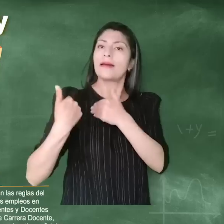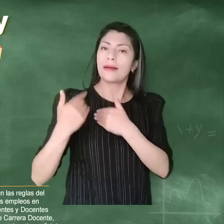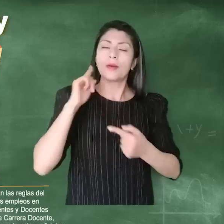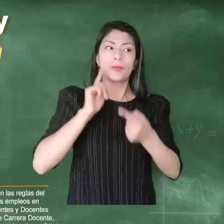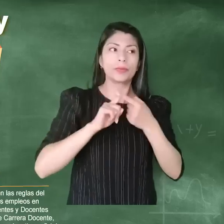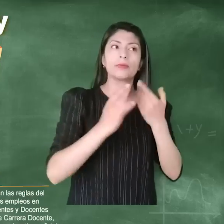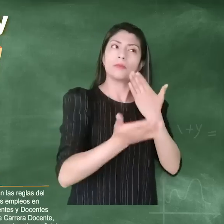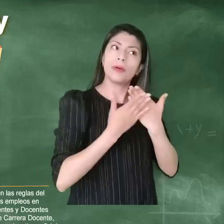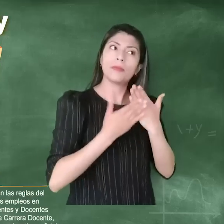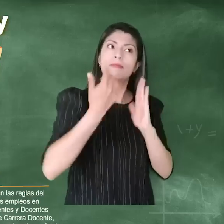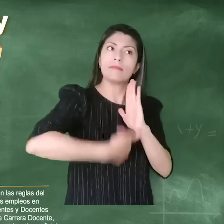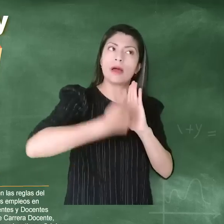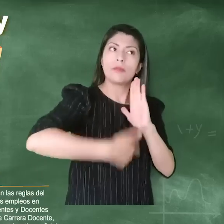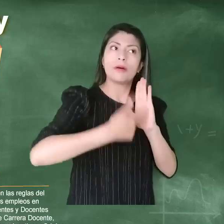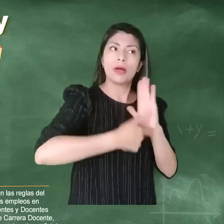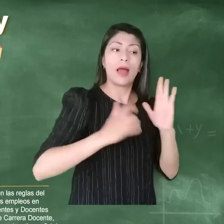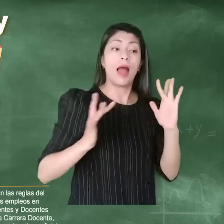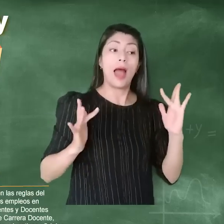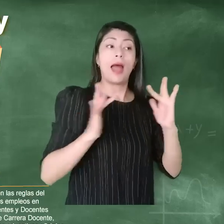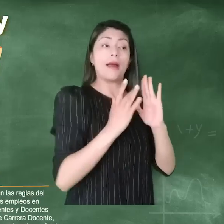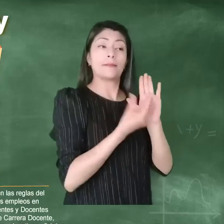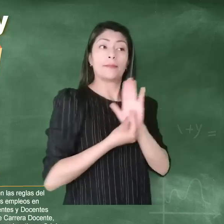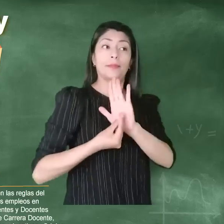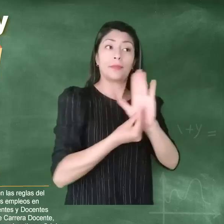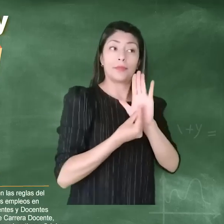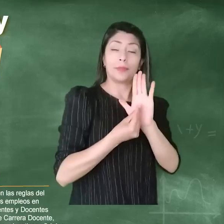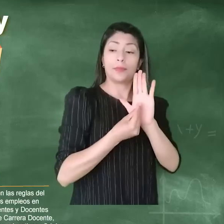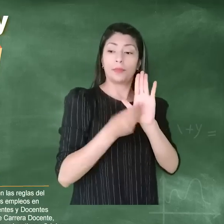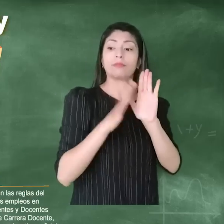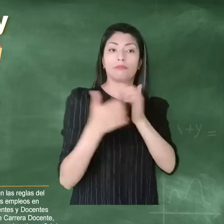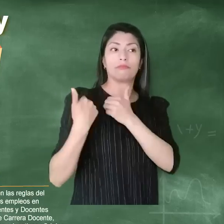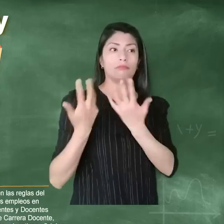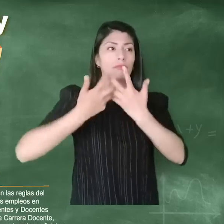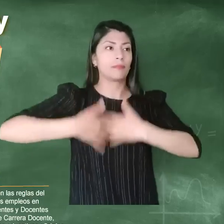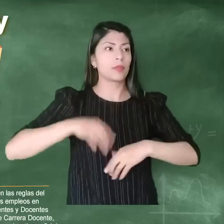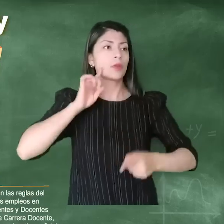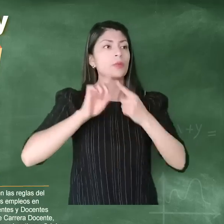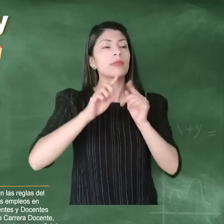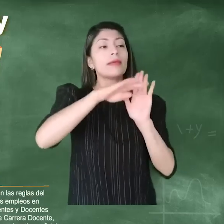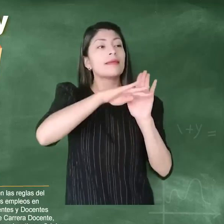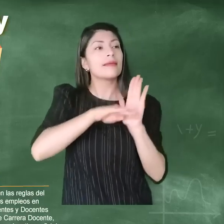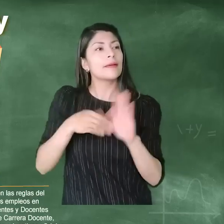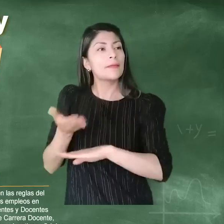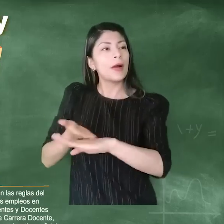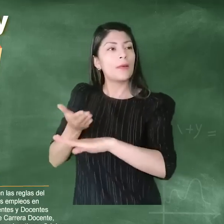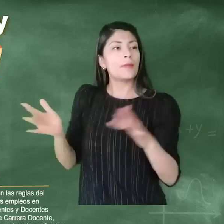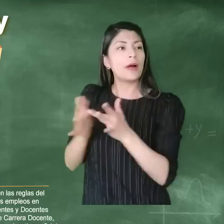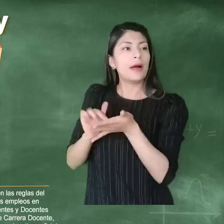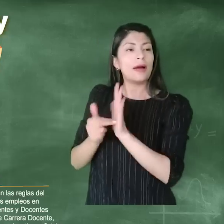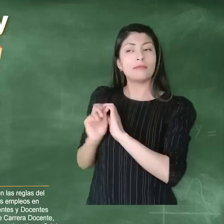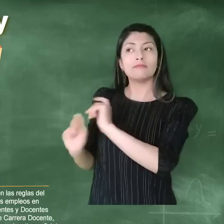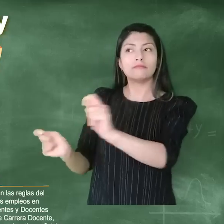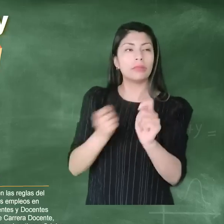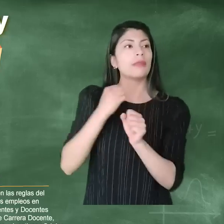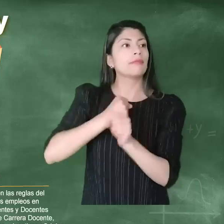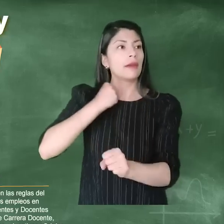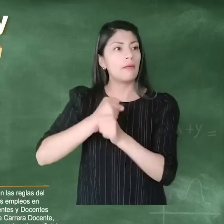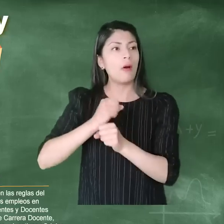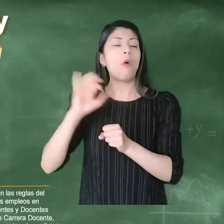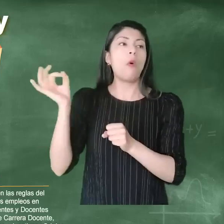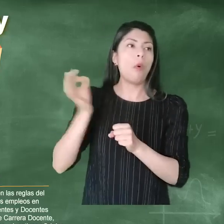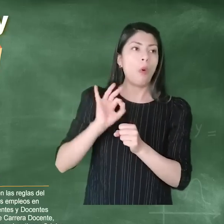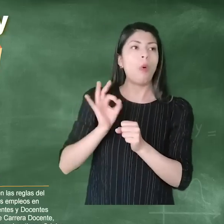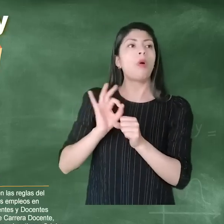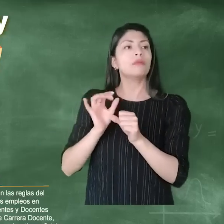información registrada encima con ocasión del ajuste del manual de funciones, requisitos y competencias para las vacantes de